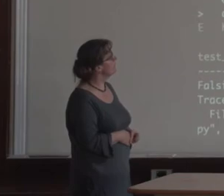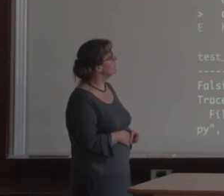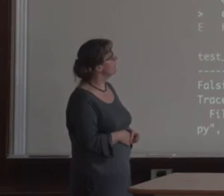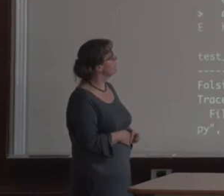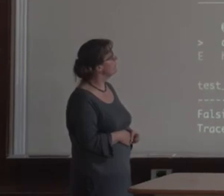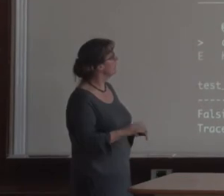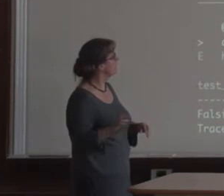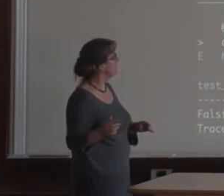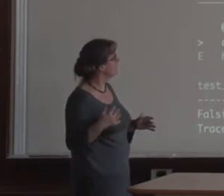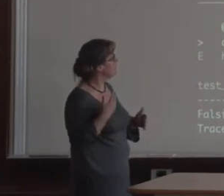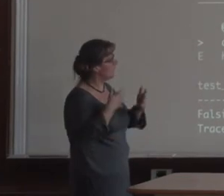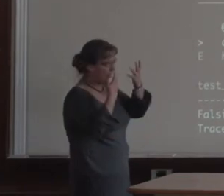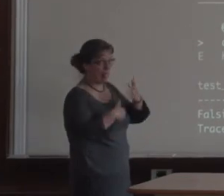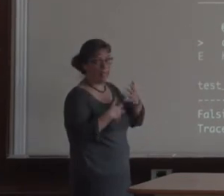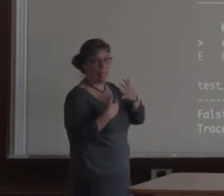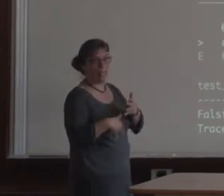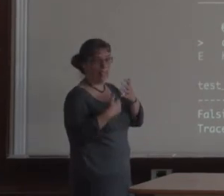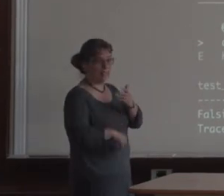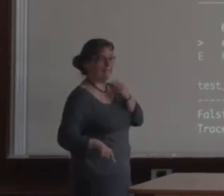le premier...